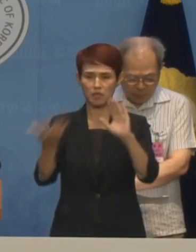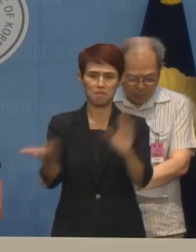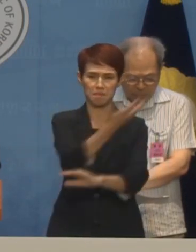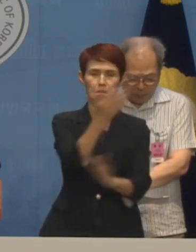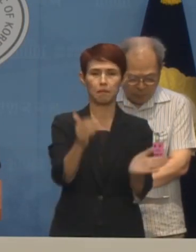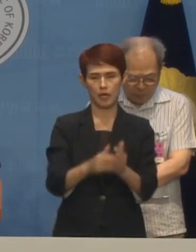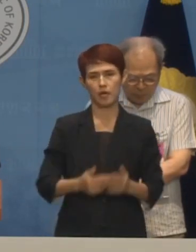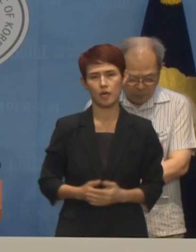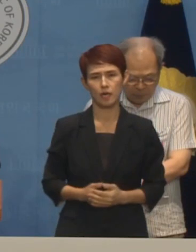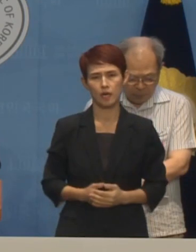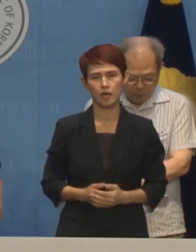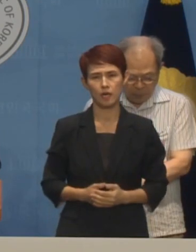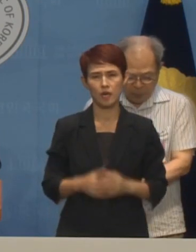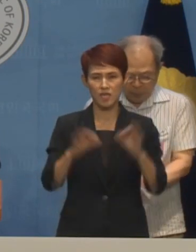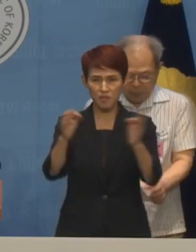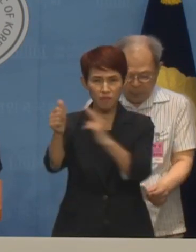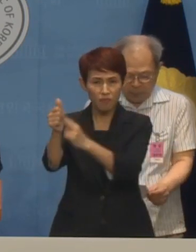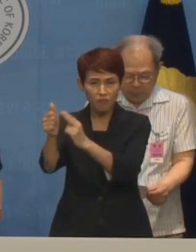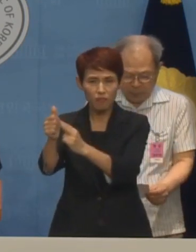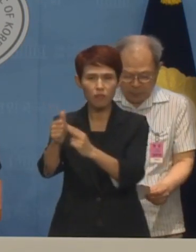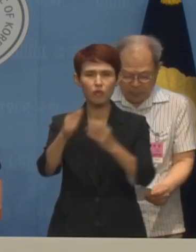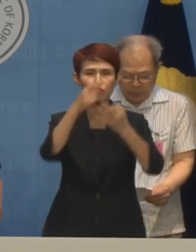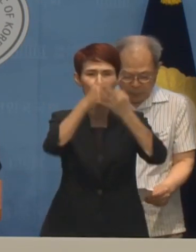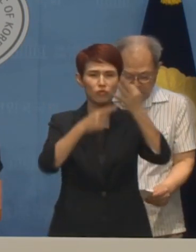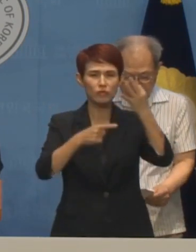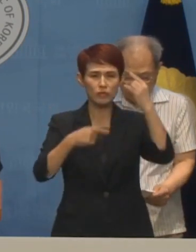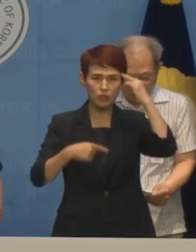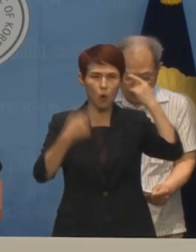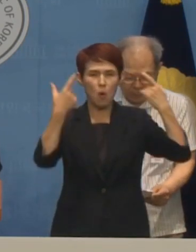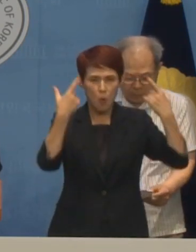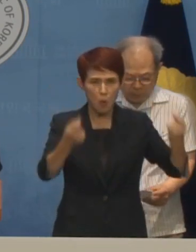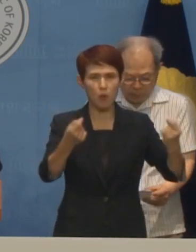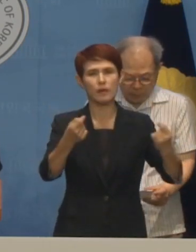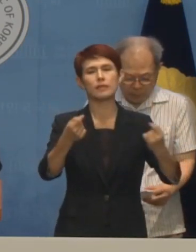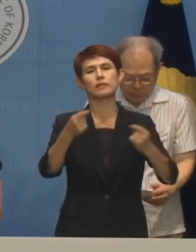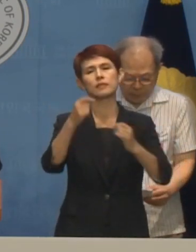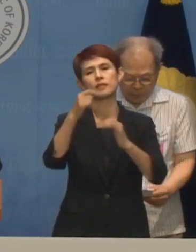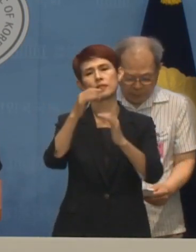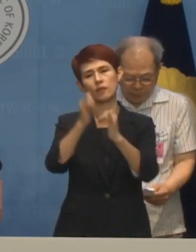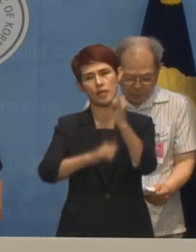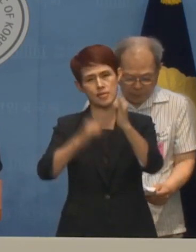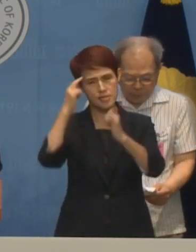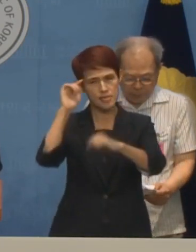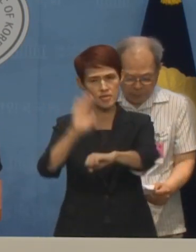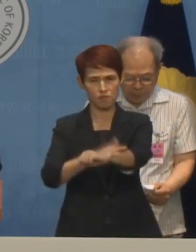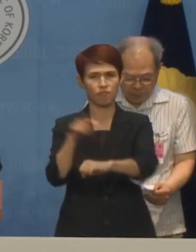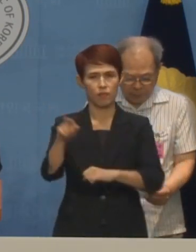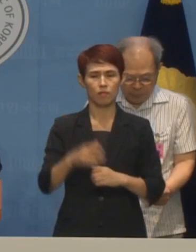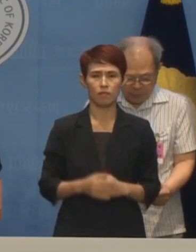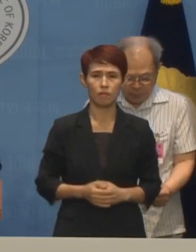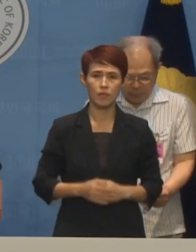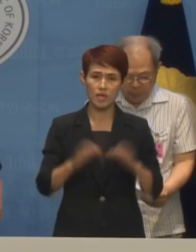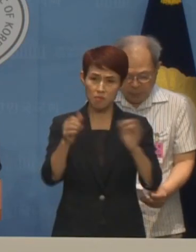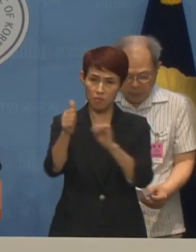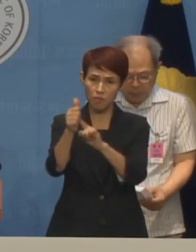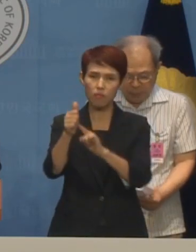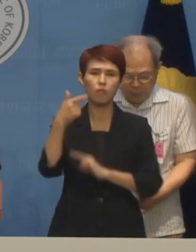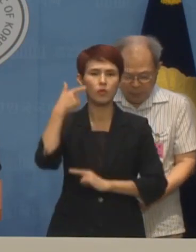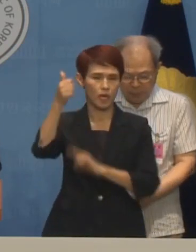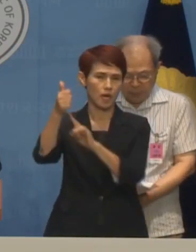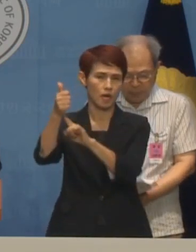교수는 윤석열 정권과 같은 역사인식을 가진 사람인 것이다. 김영석 교수는 목사로서